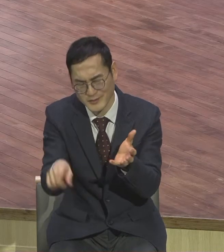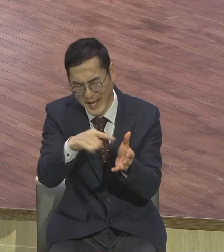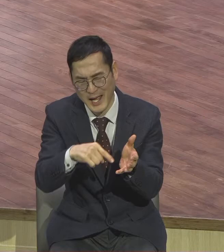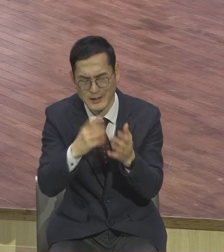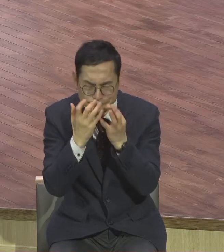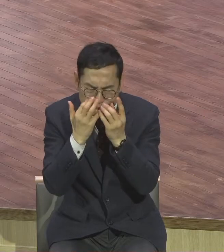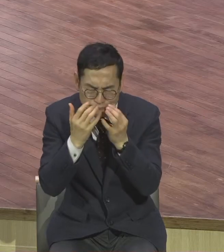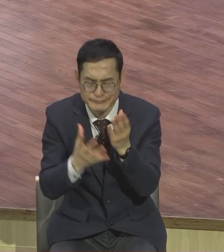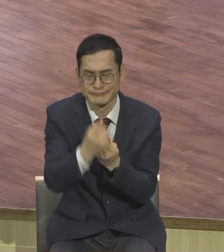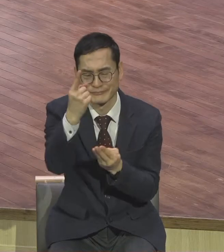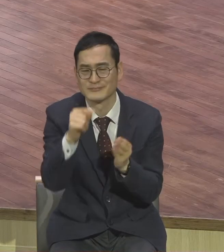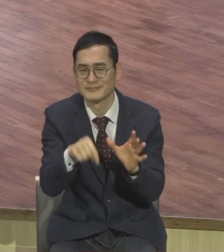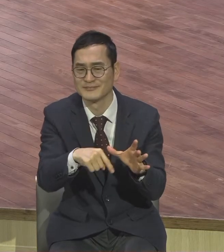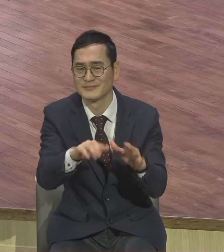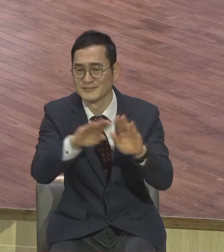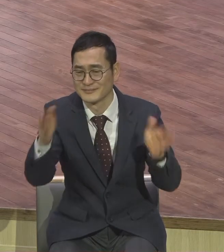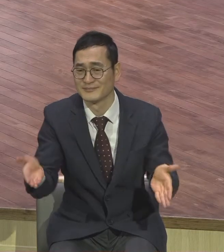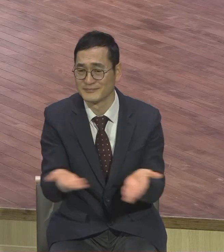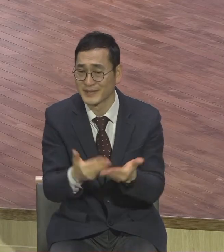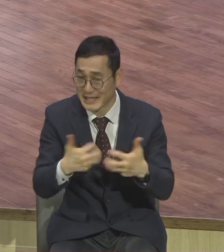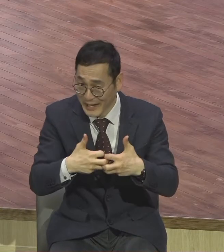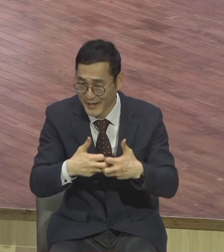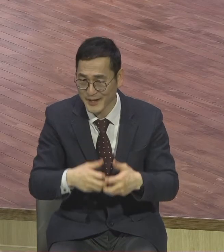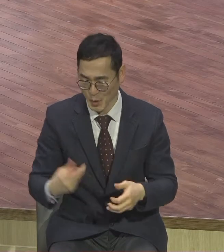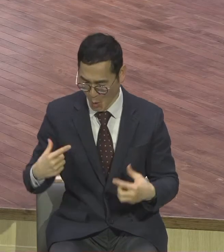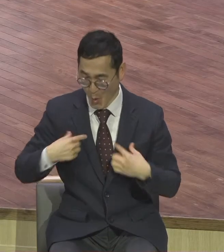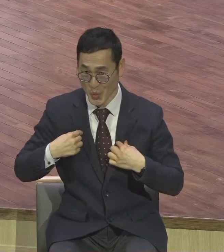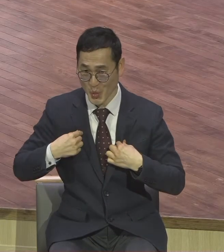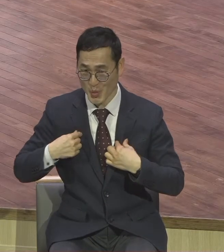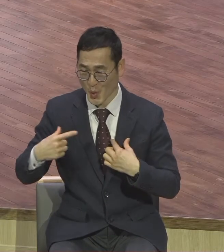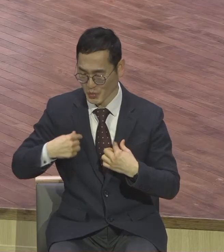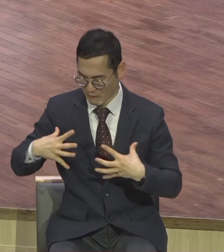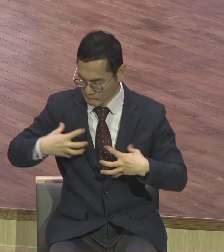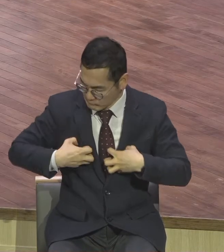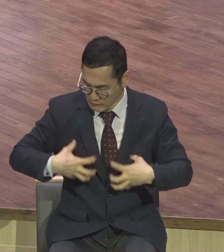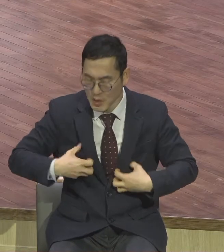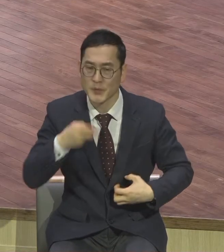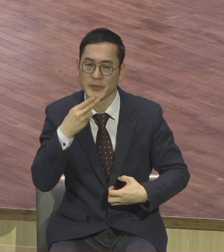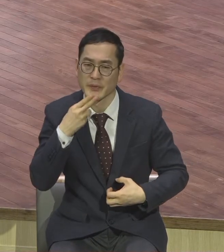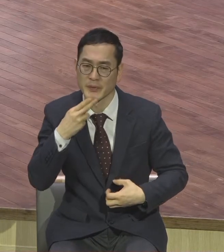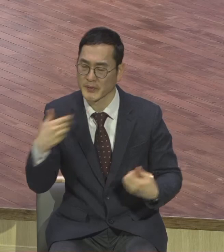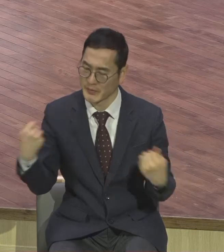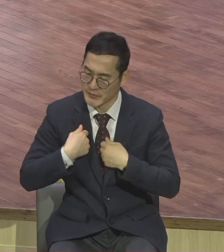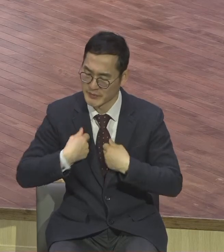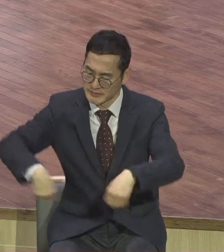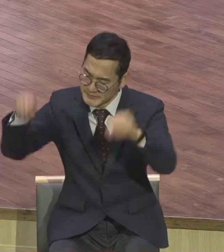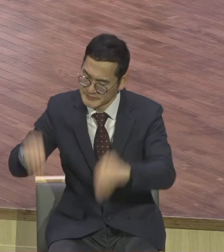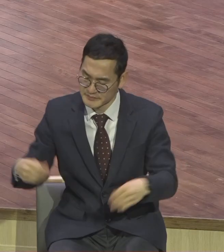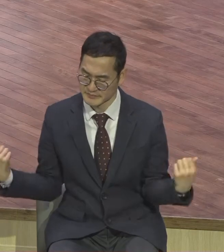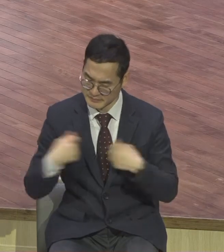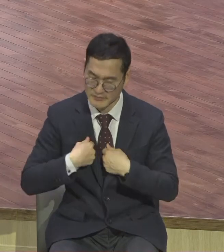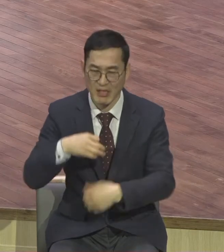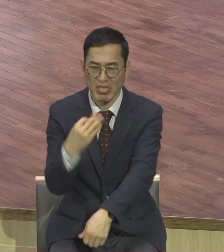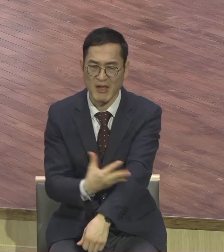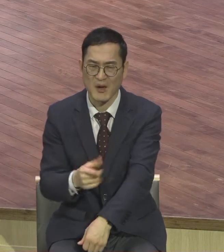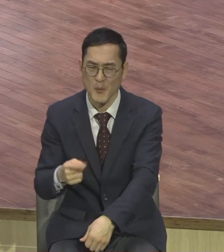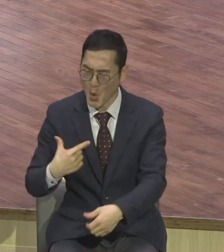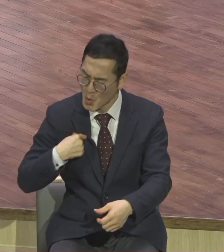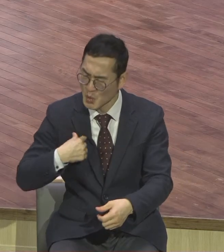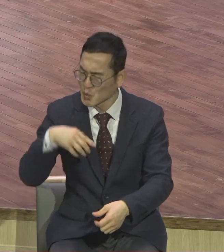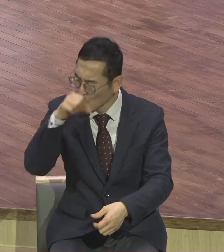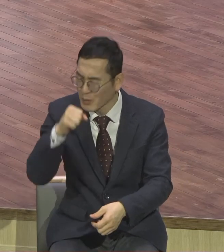제가 왜 말씀드렸냐 영적인 삶에 있어서도 이런